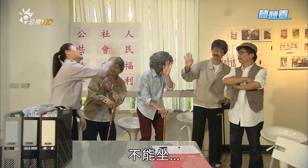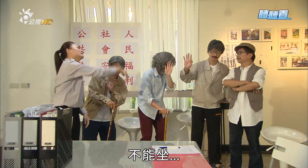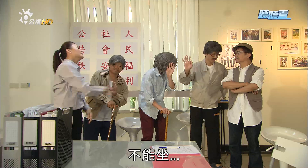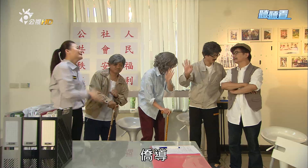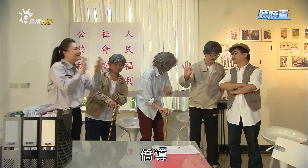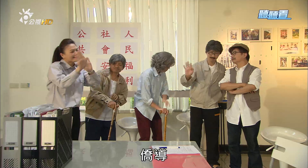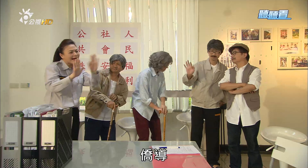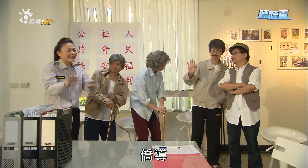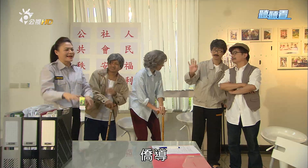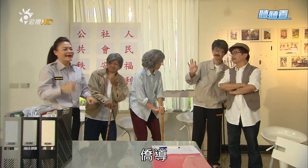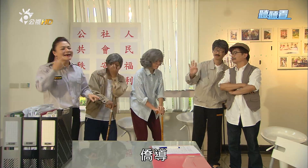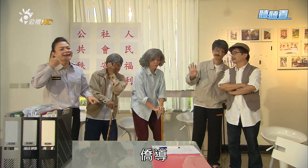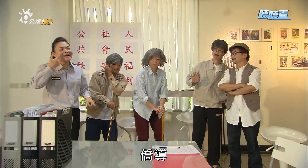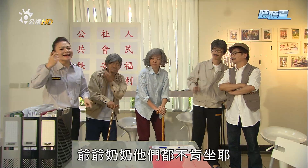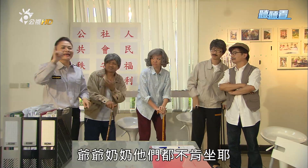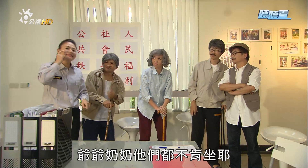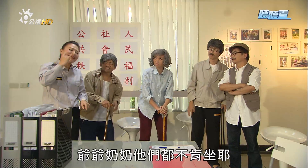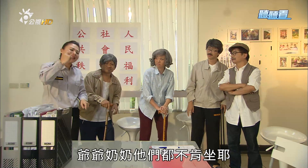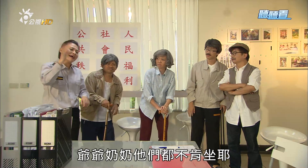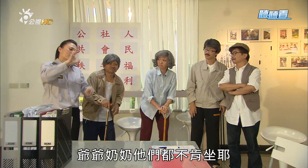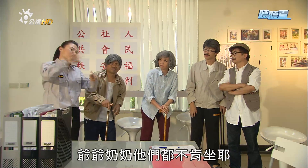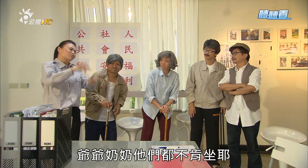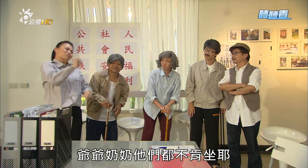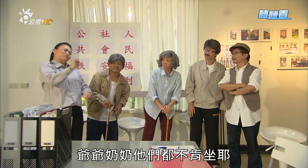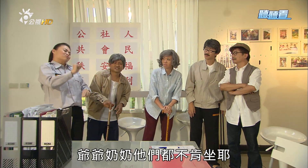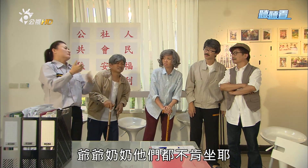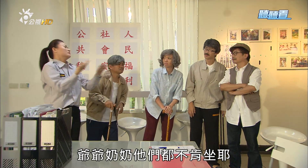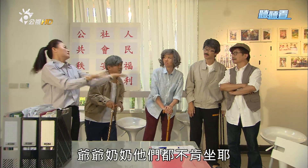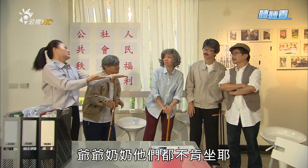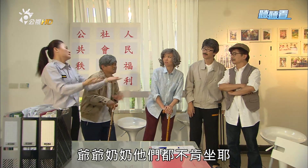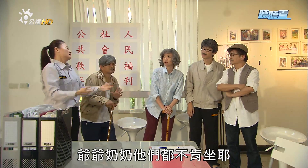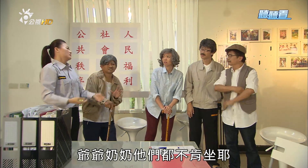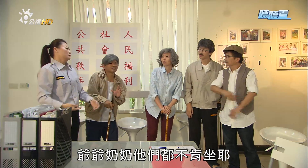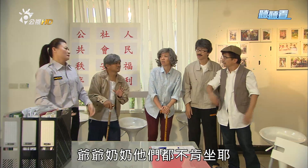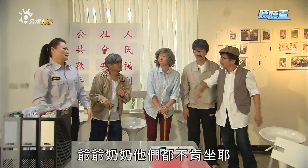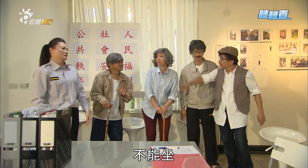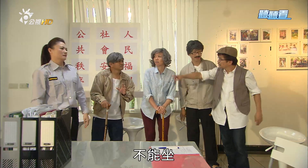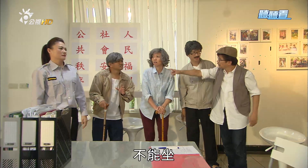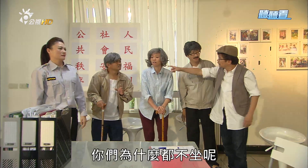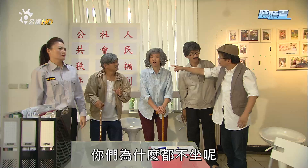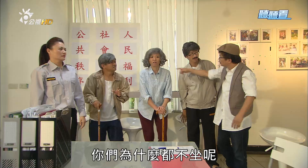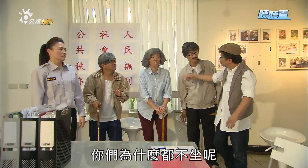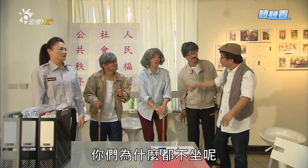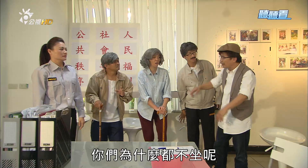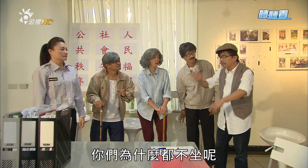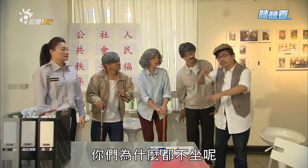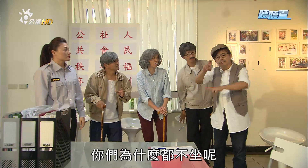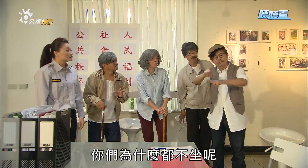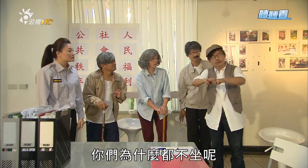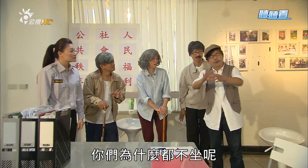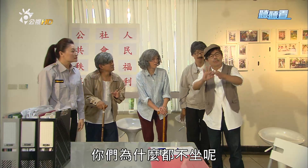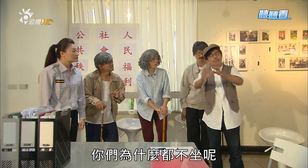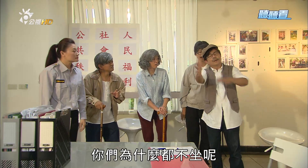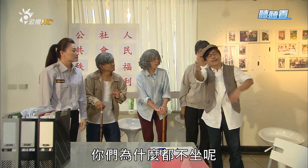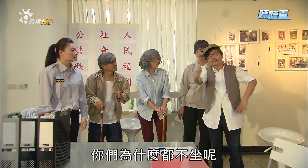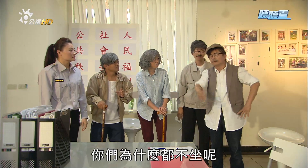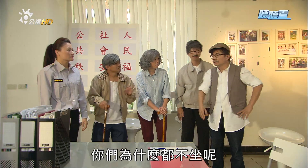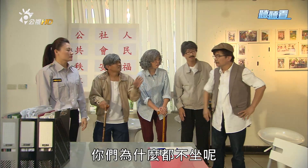不能坐。 乔导，爷爷奶奶他们都不肯坐哎。 不能坐。你们为什么都不坐